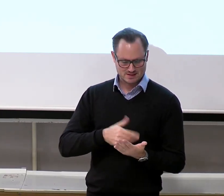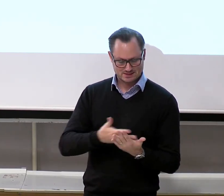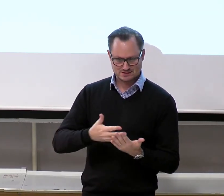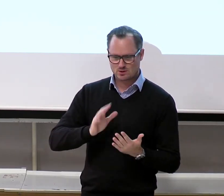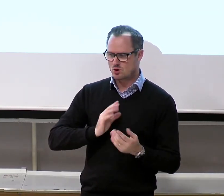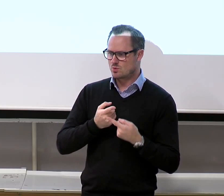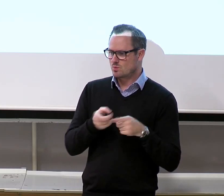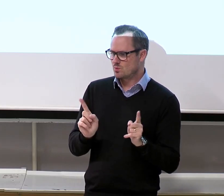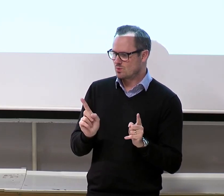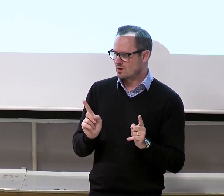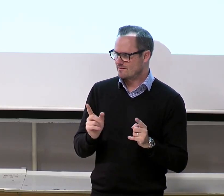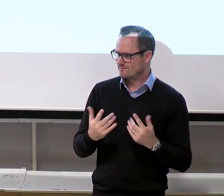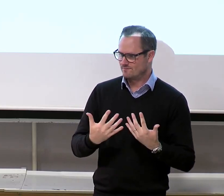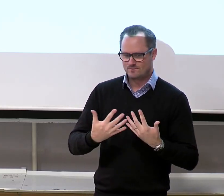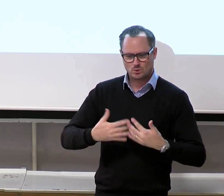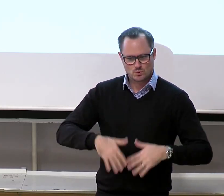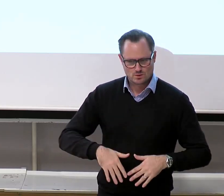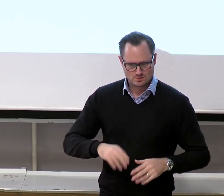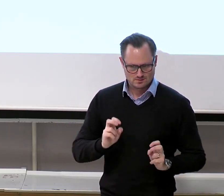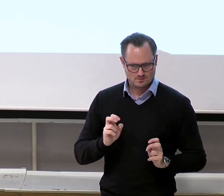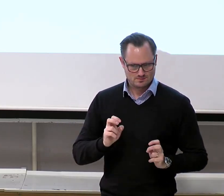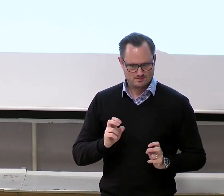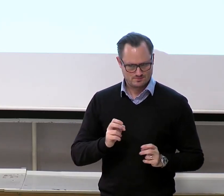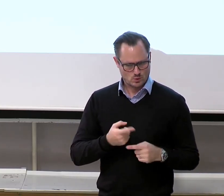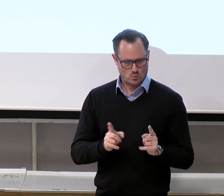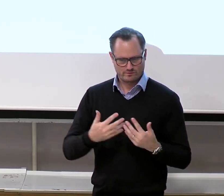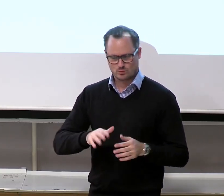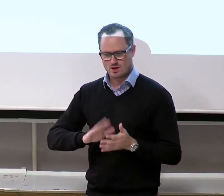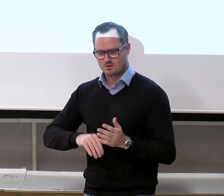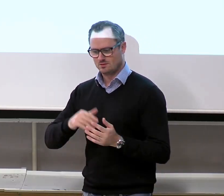texten. Och även den har ju olika funktioner